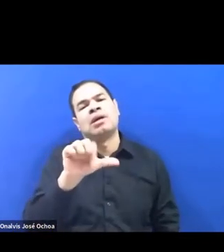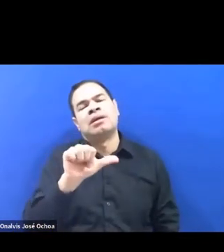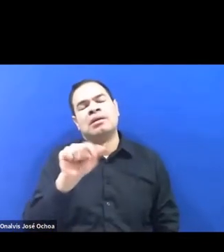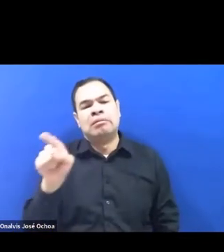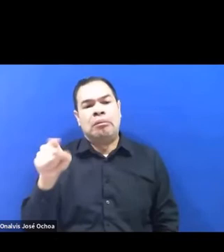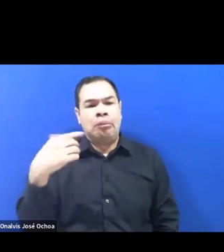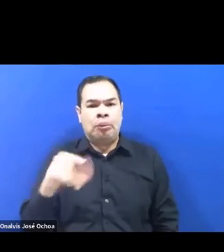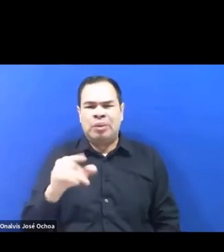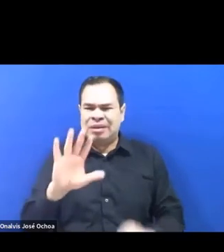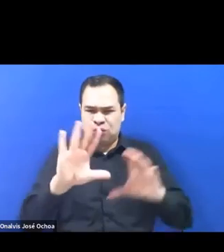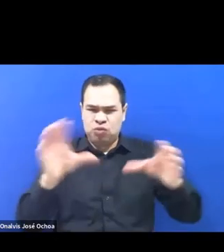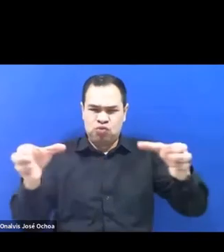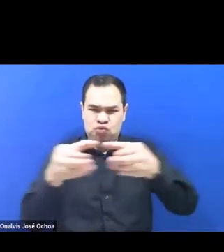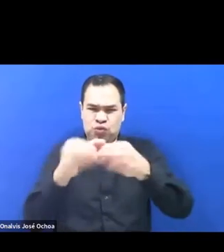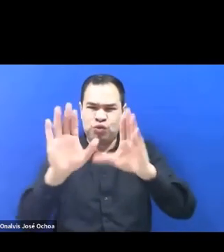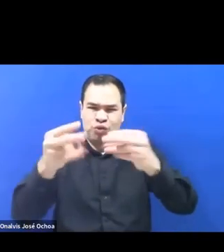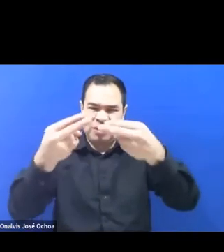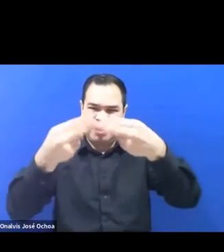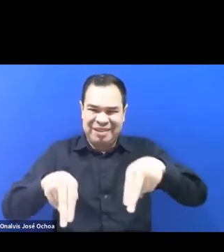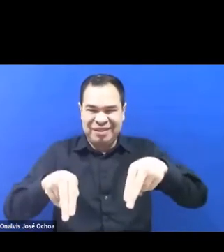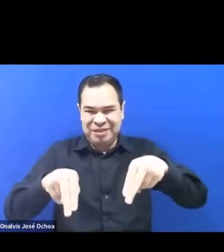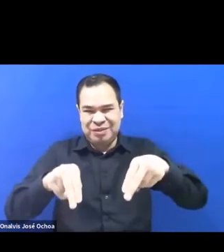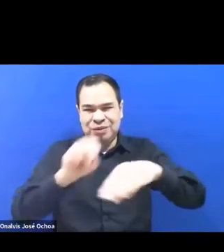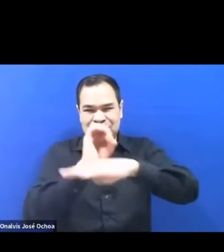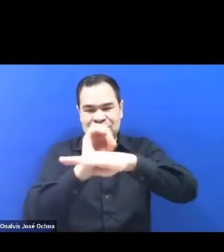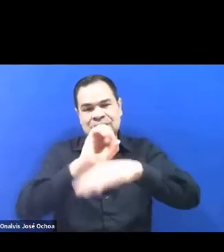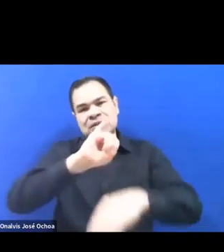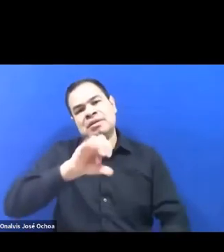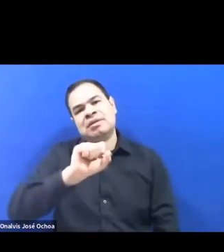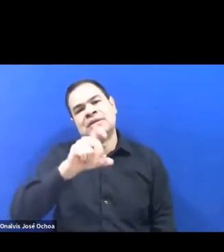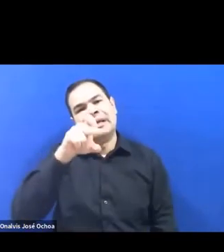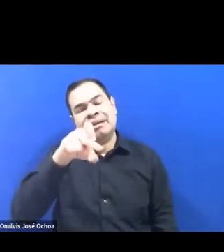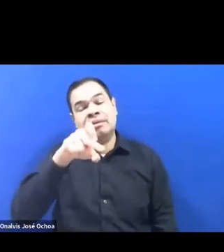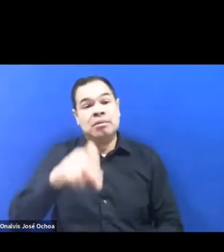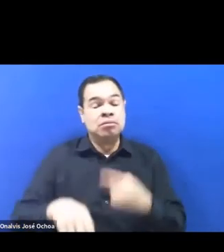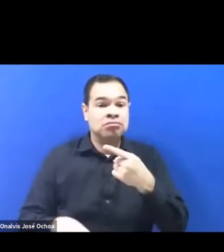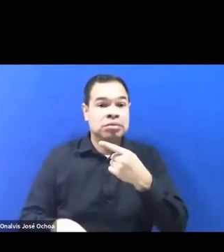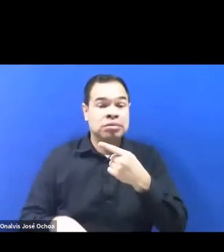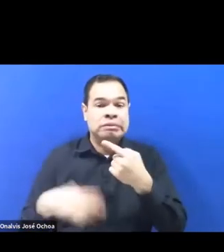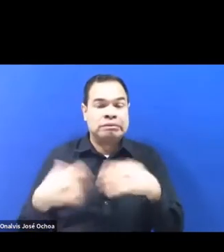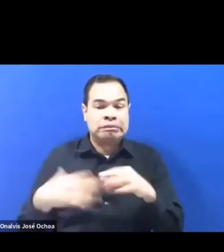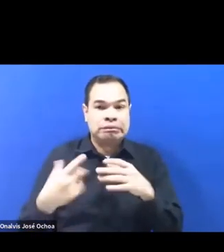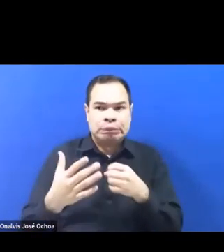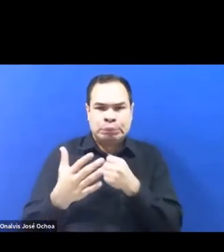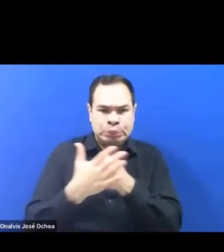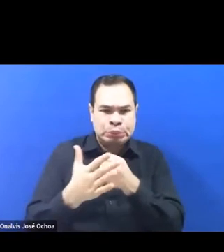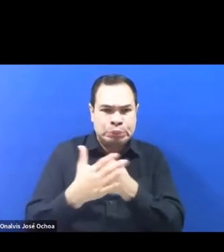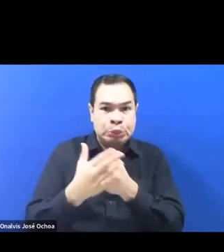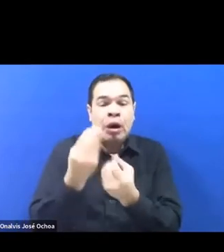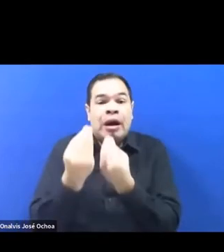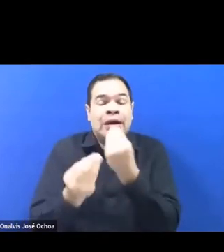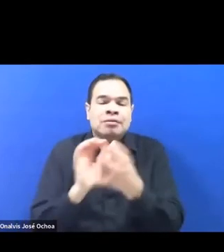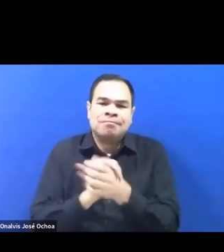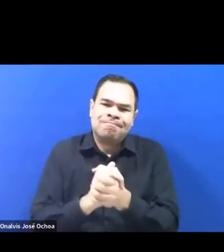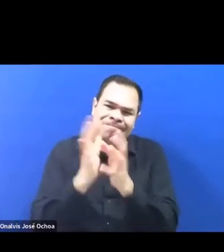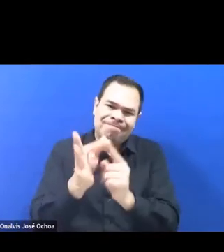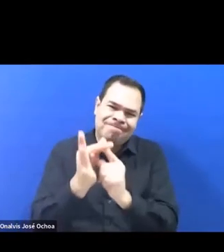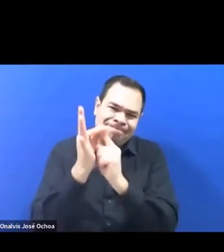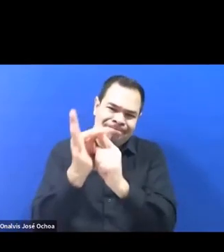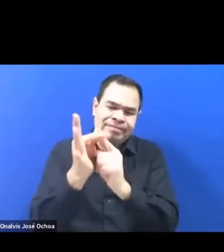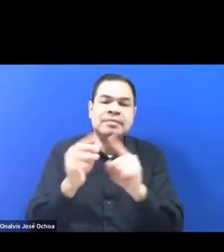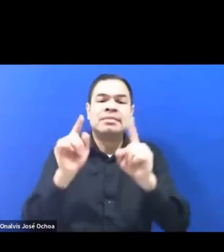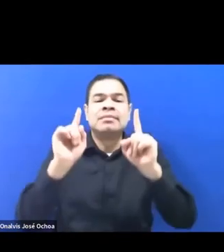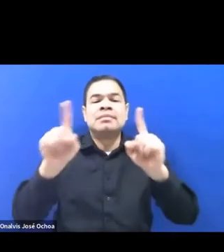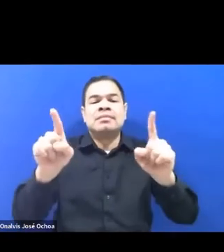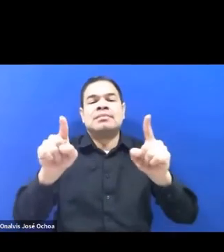toda la Comisión de Género de la JEP en este trabajo continuado que, como digo, se realiza. Un saludo también a la